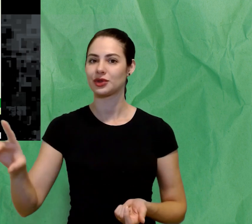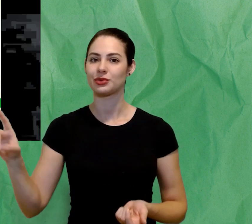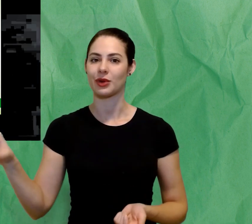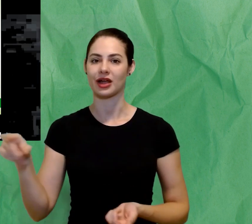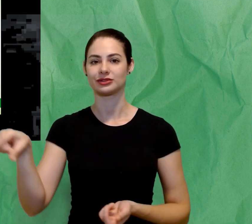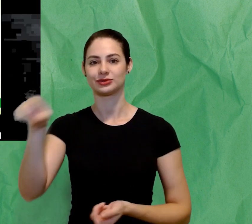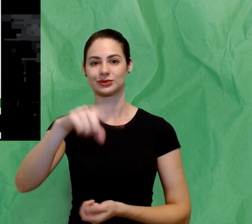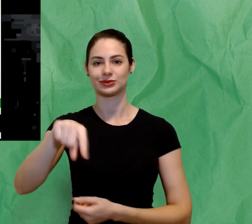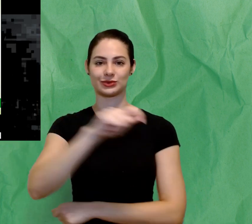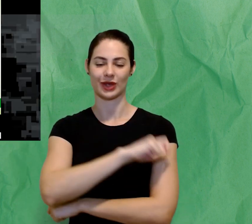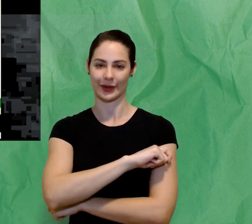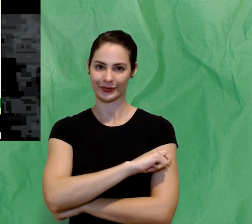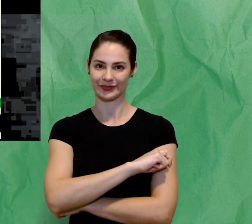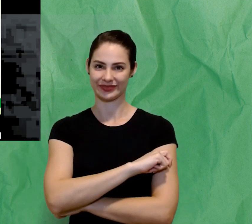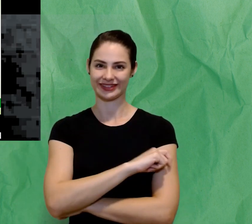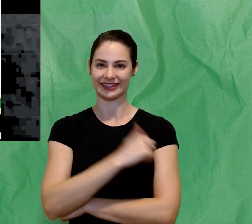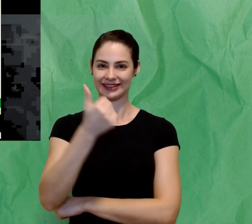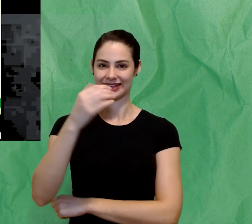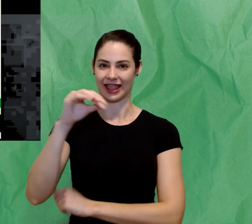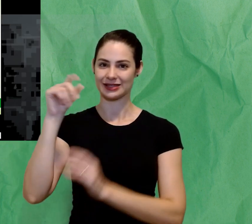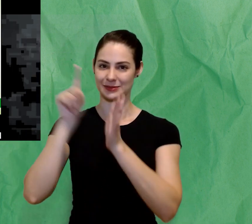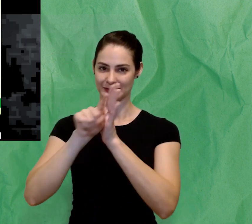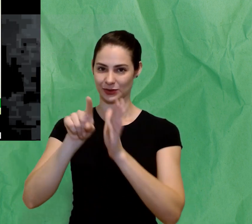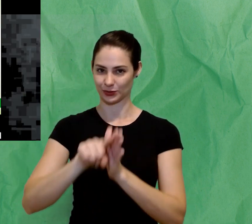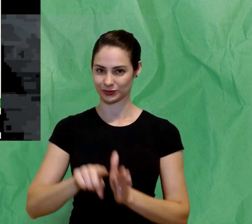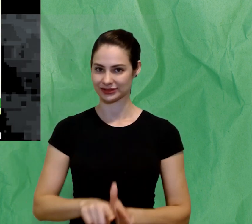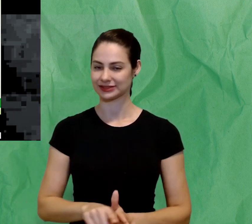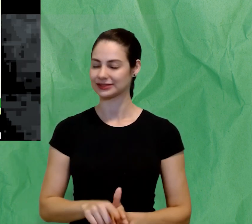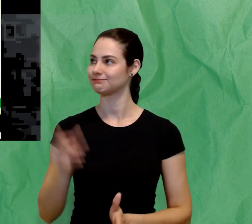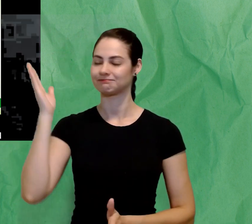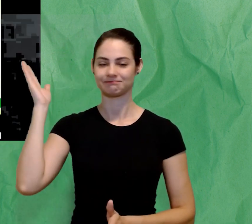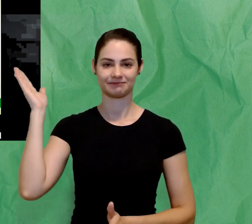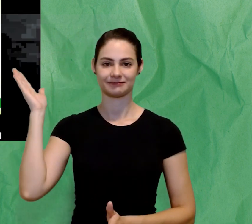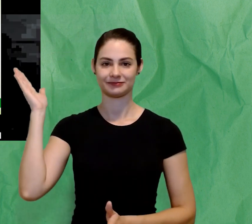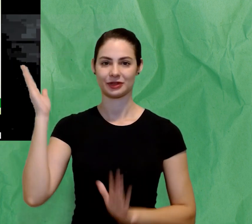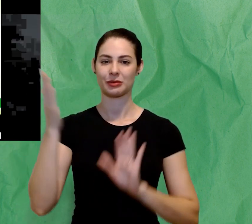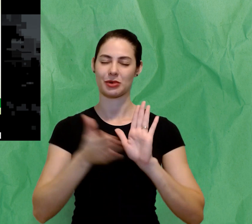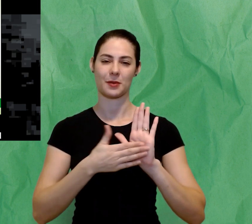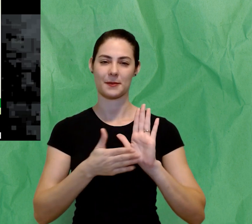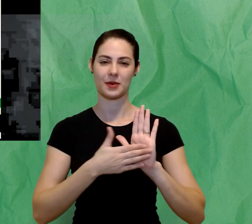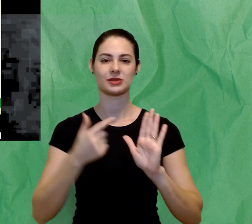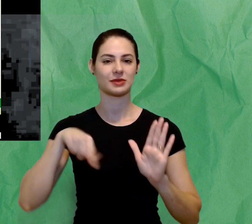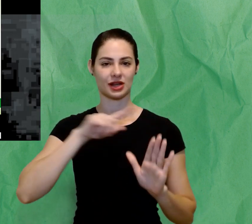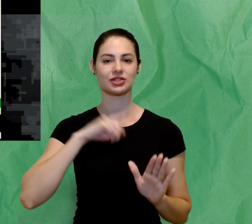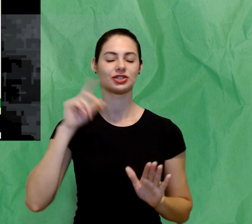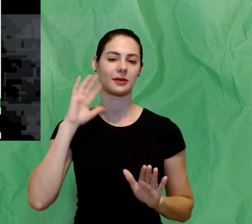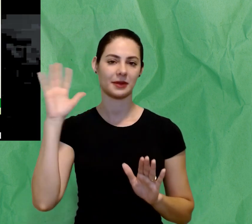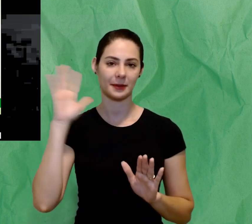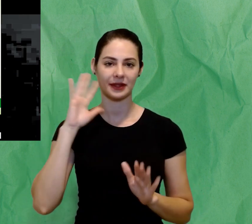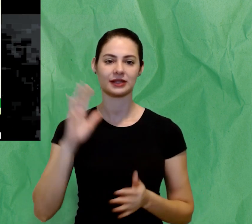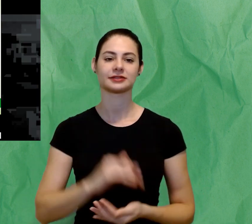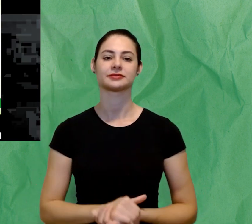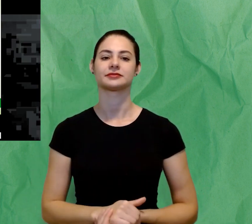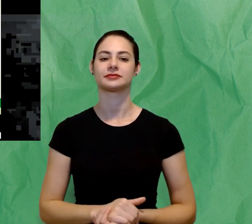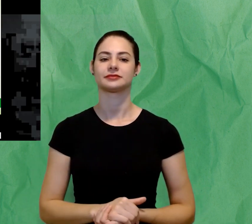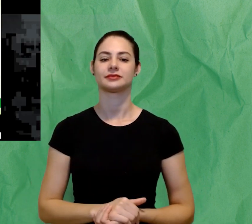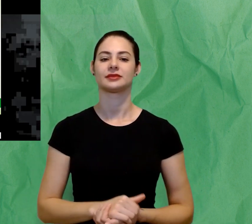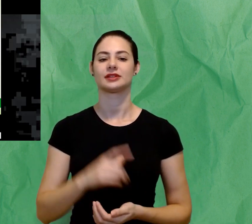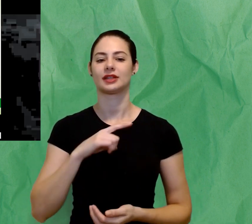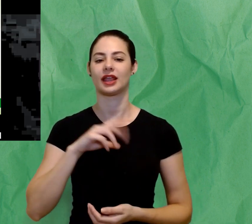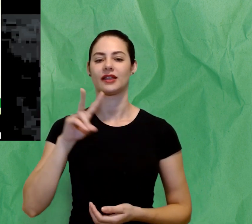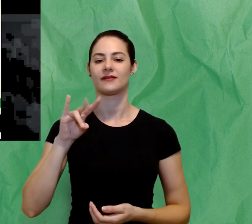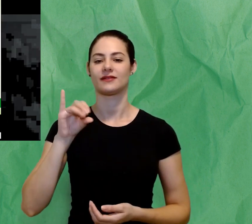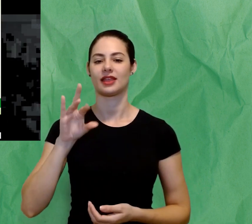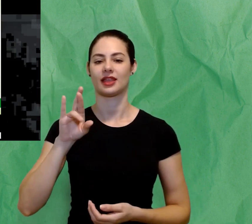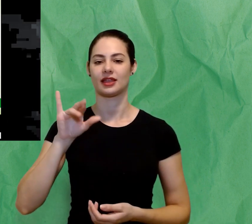dos aprendizes? Então, essas 10 questões propostas para a gente pensar, propostas por Vieira Júnior,